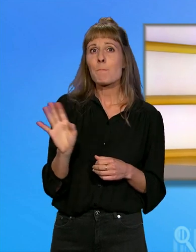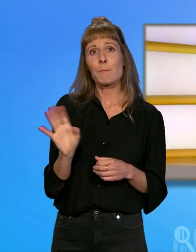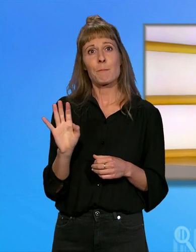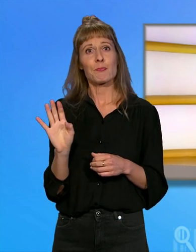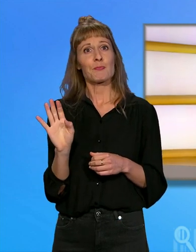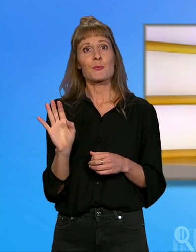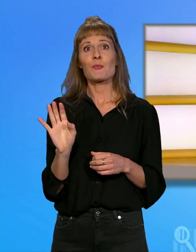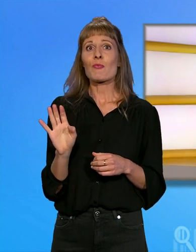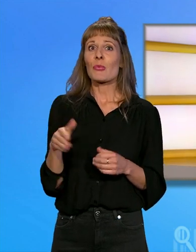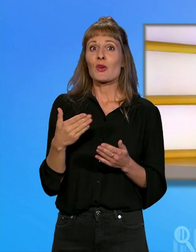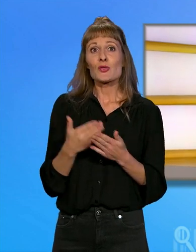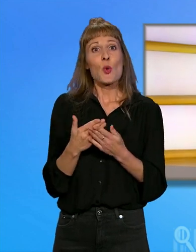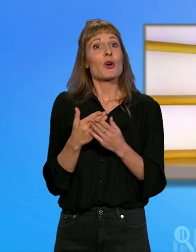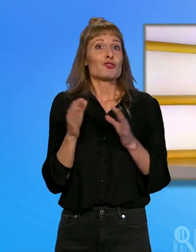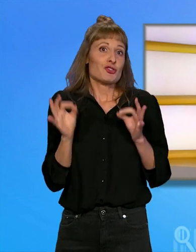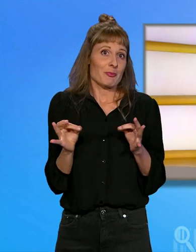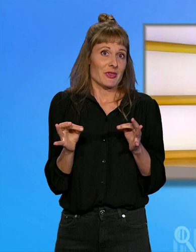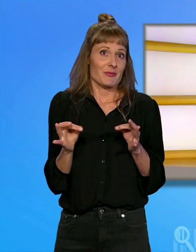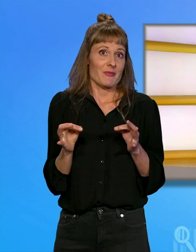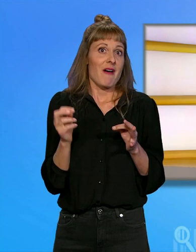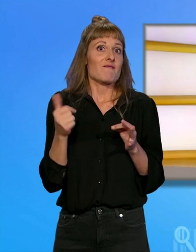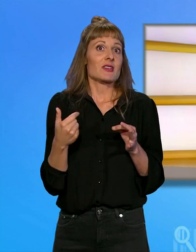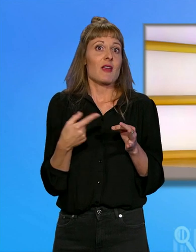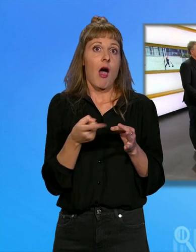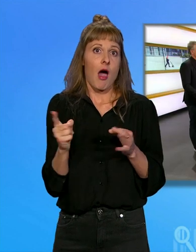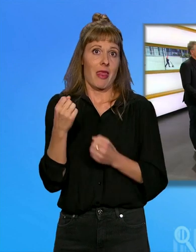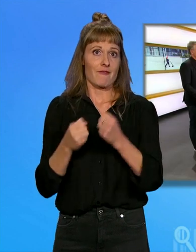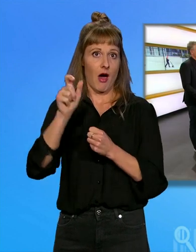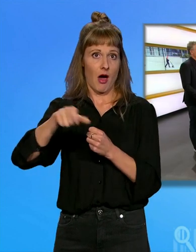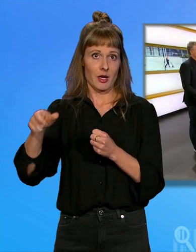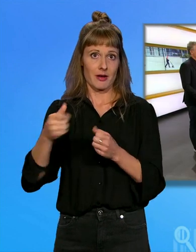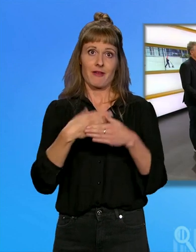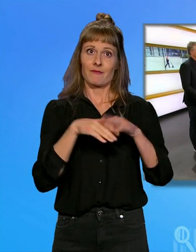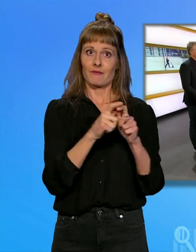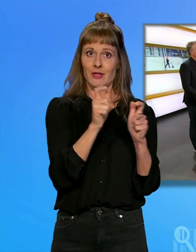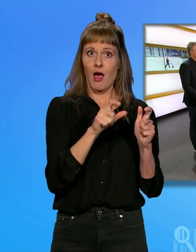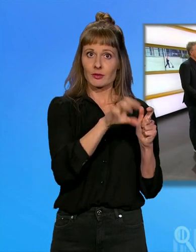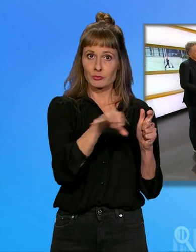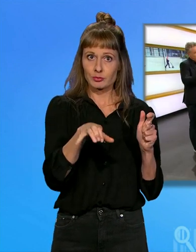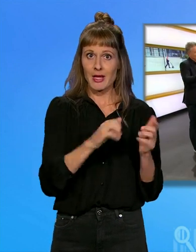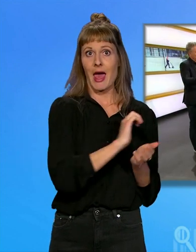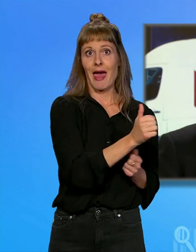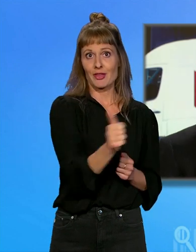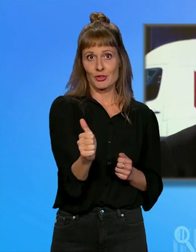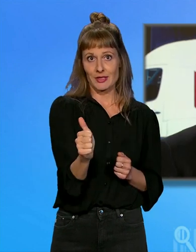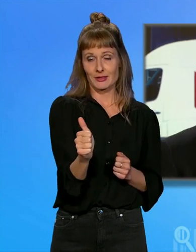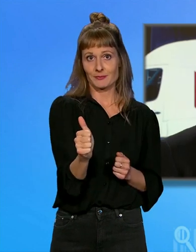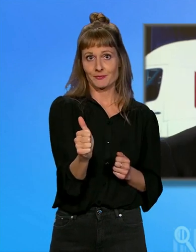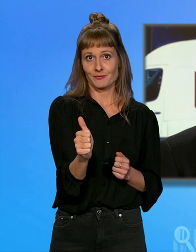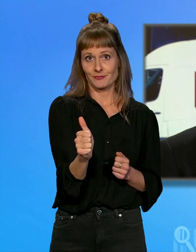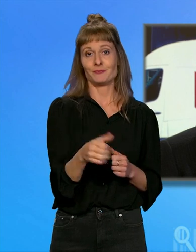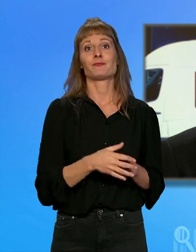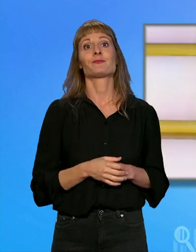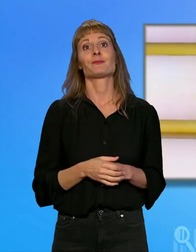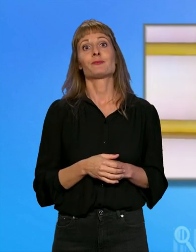nahezu alle unsere Fahrer bei Vertragspartnern angestellt sind. Das ist üblich in der Branche. Subunternehmer, die hat er ausgelagert. Subunternehmer,